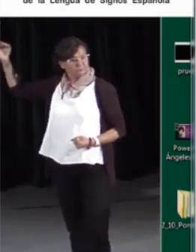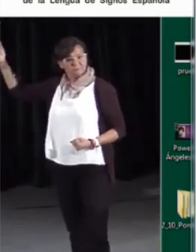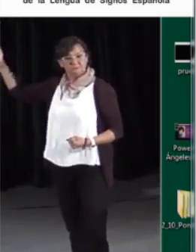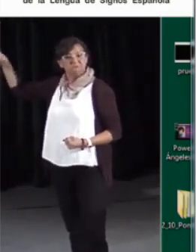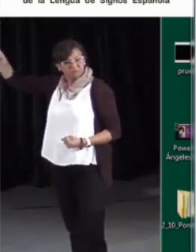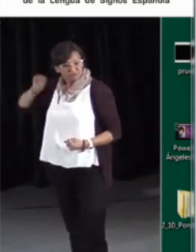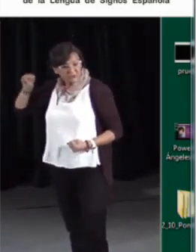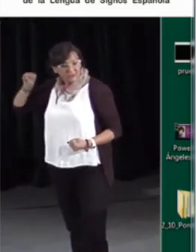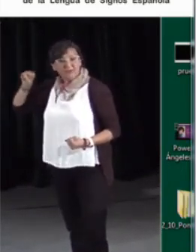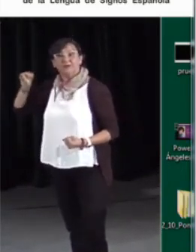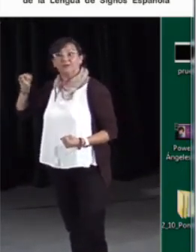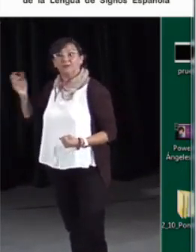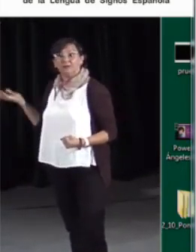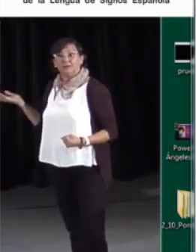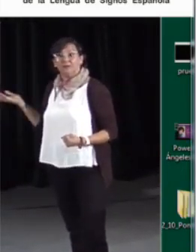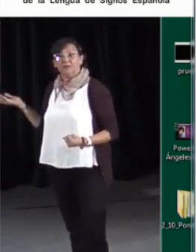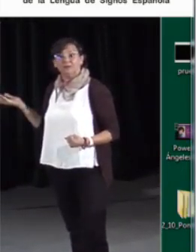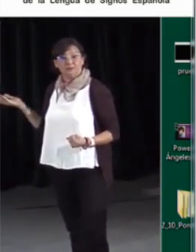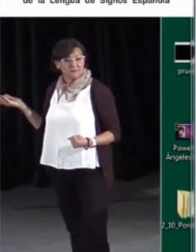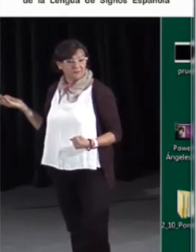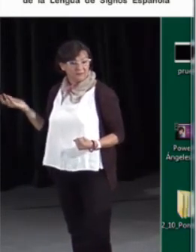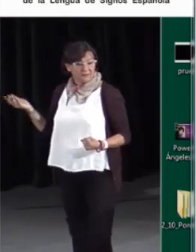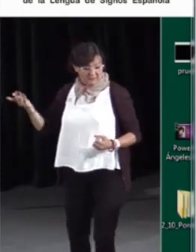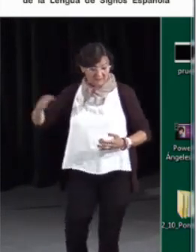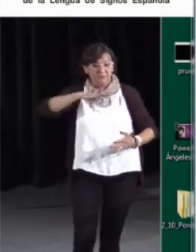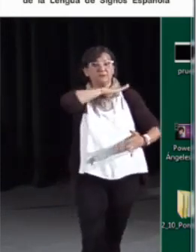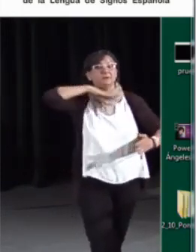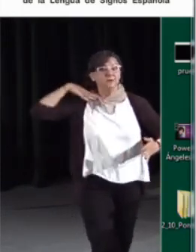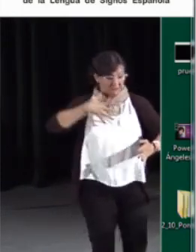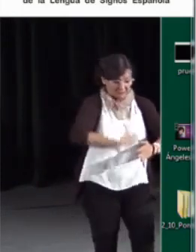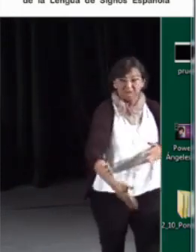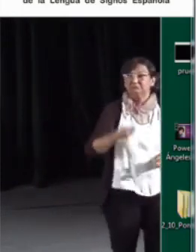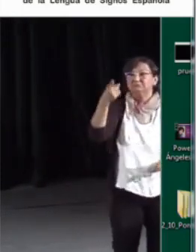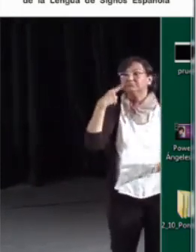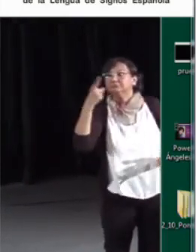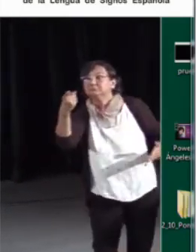Bueno, ahí lo veis. Pues eso sería un discurso sin expresión alguna. ¿Es comprensible?